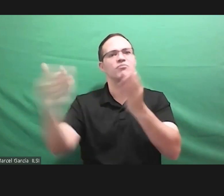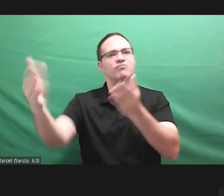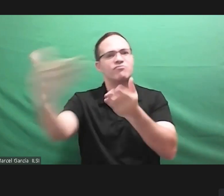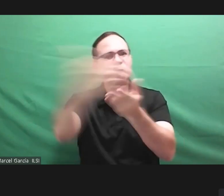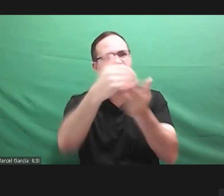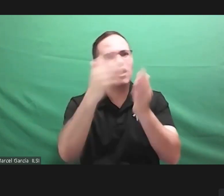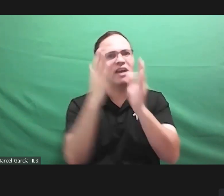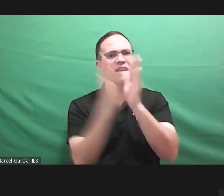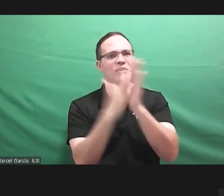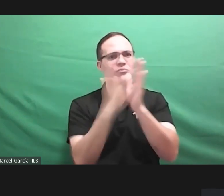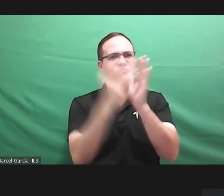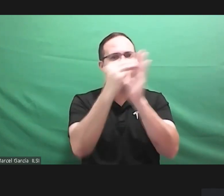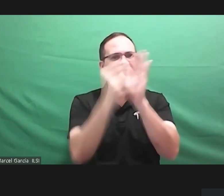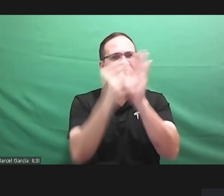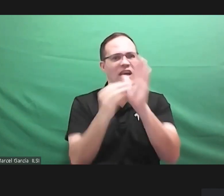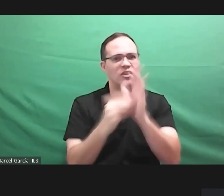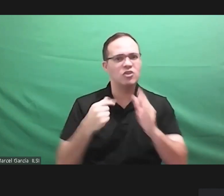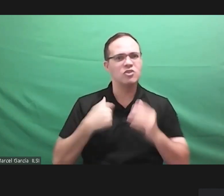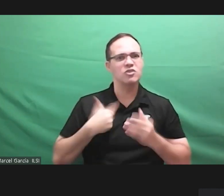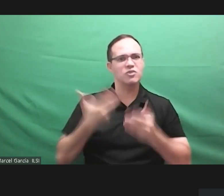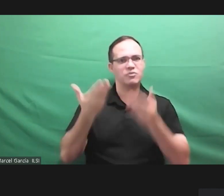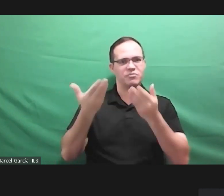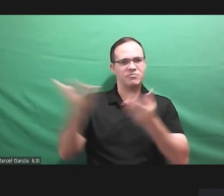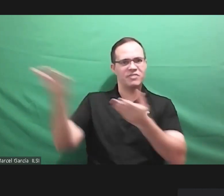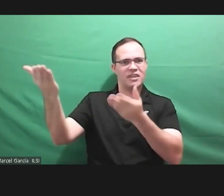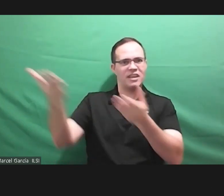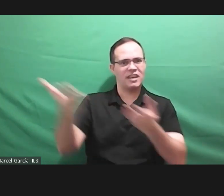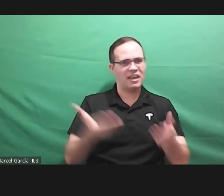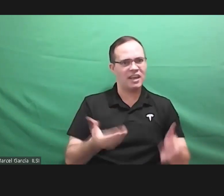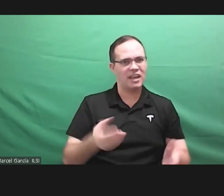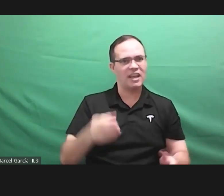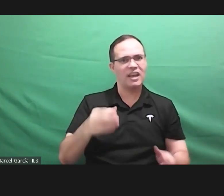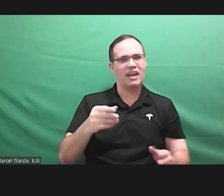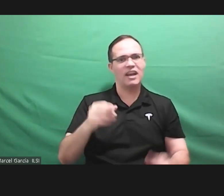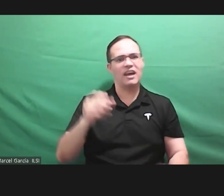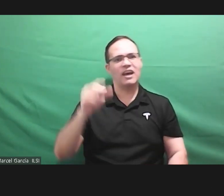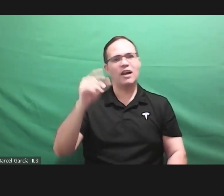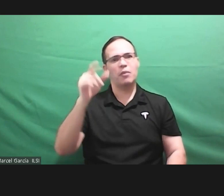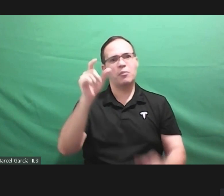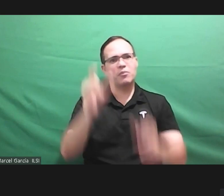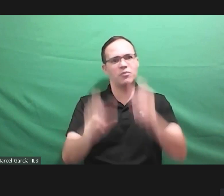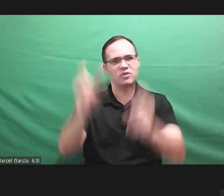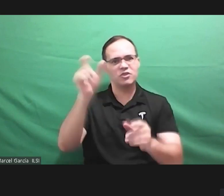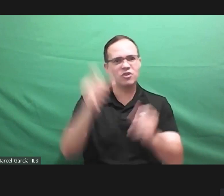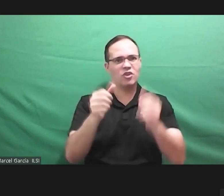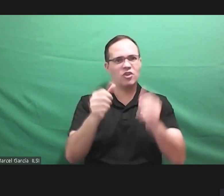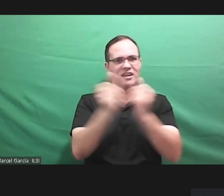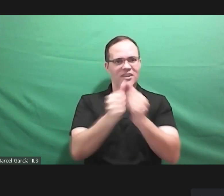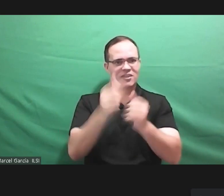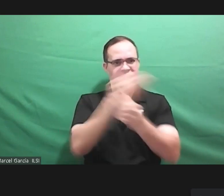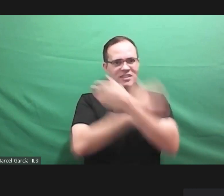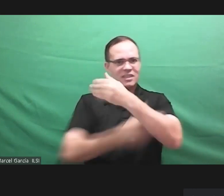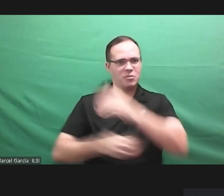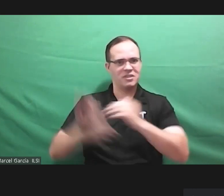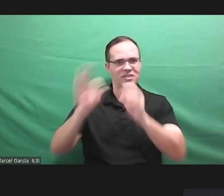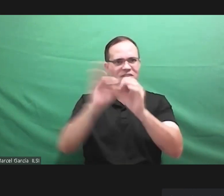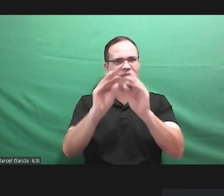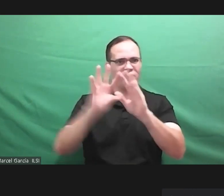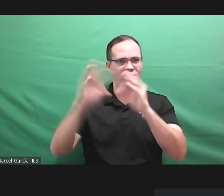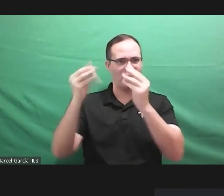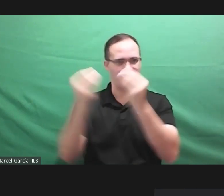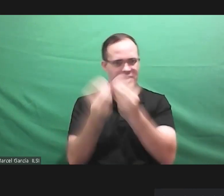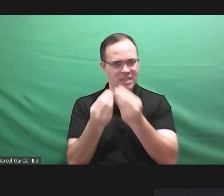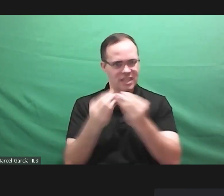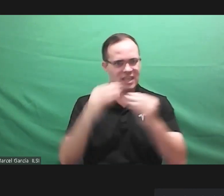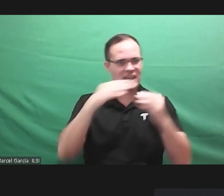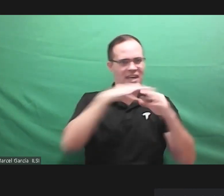quiero dar la bienvenida a nombre de la Red Latinoamericana de Organizaciones No Gubernamentales de Personas con Discapacidad y sus Familias, a nombre también de la Alianza